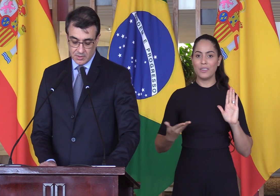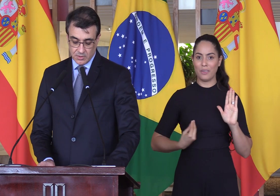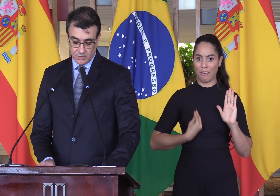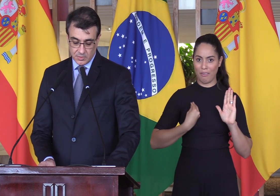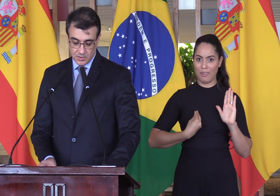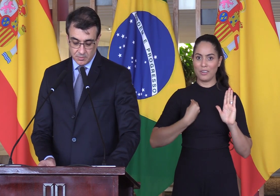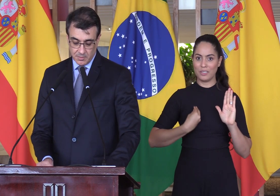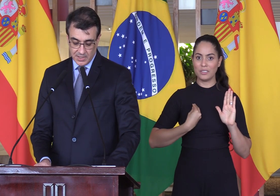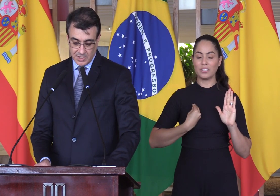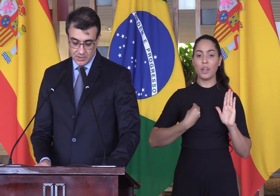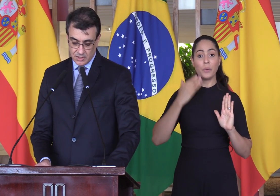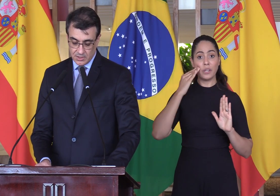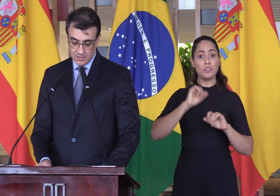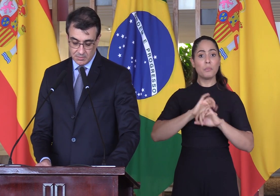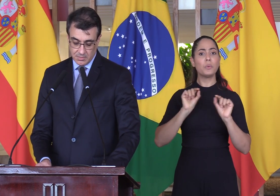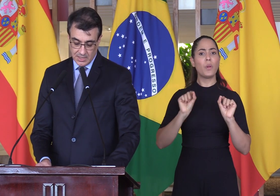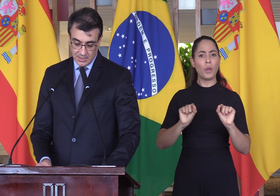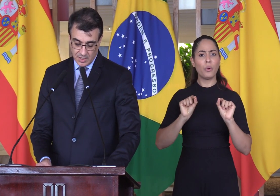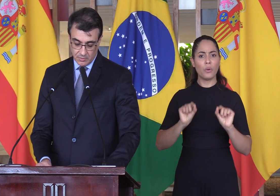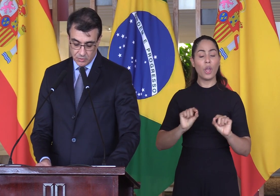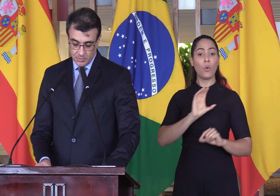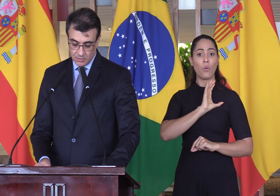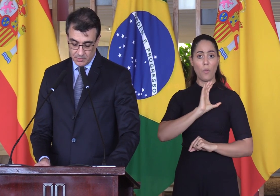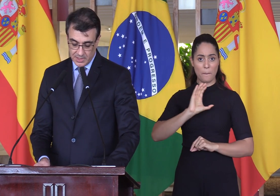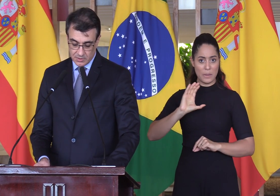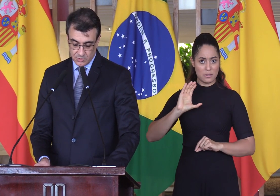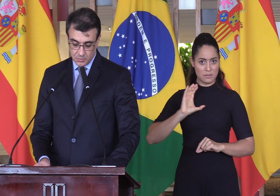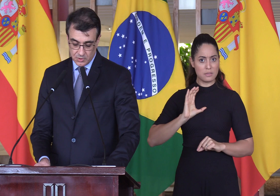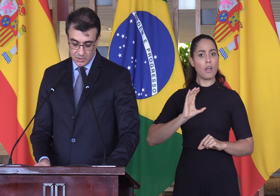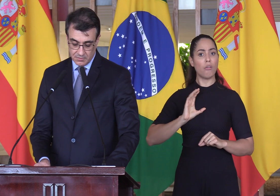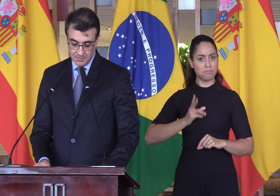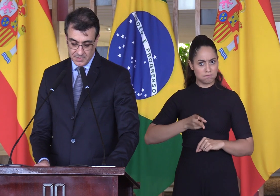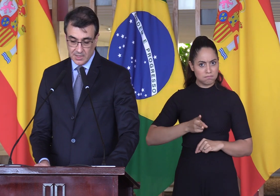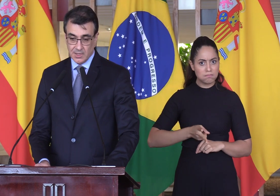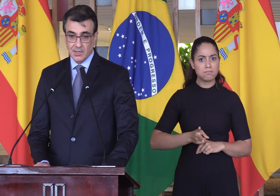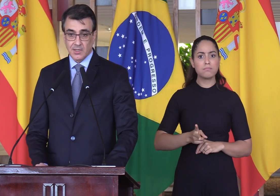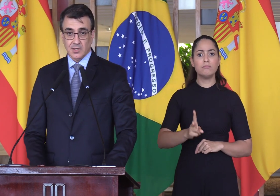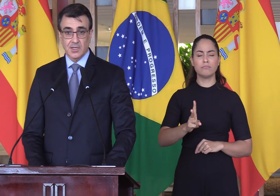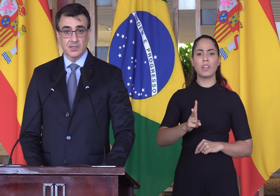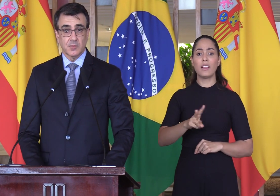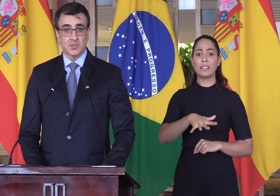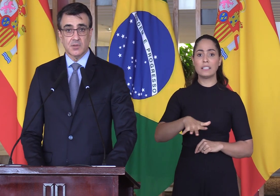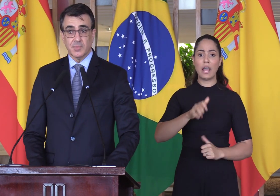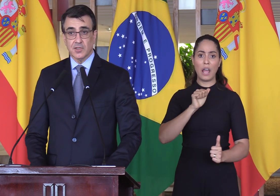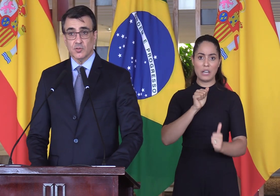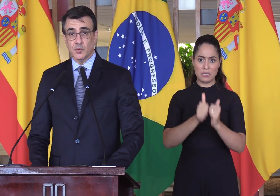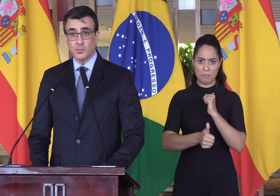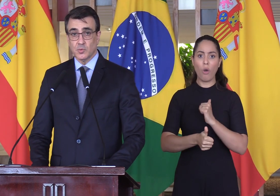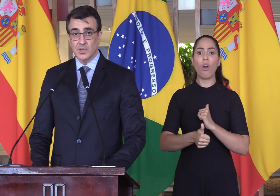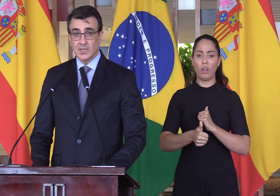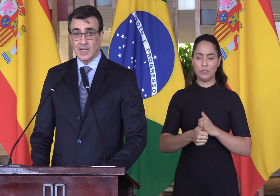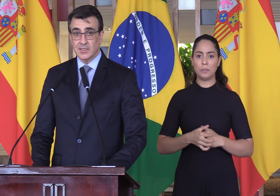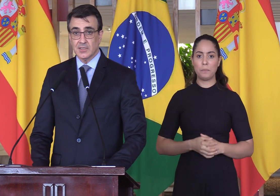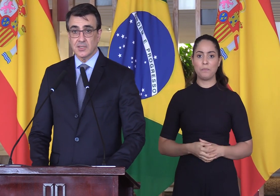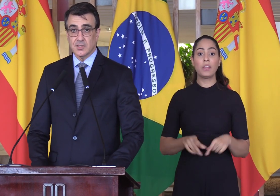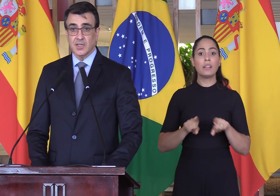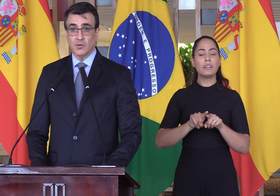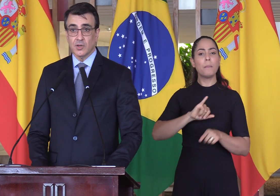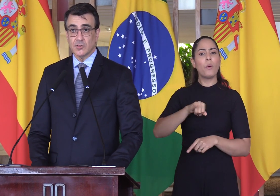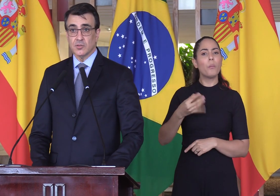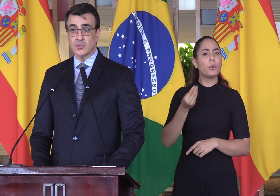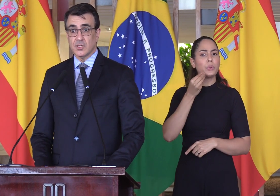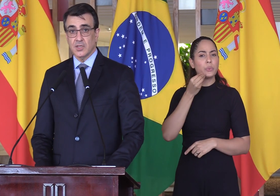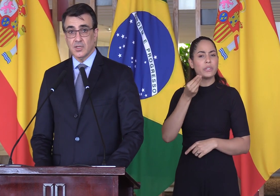estabelecimento da comissão permanente, bilateral e sobre a cooperação esportiva. Tratamos também sobre oportunidades